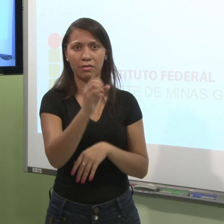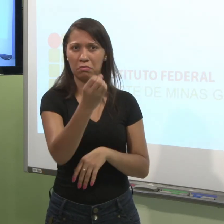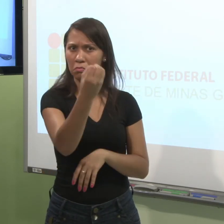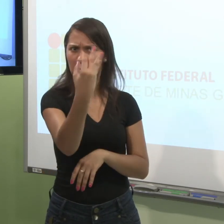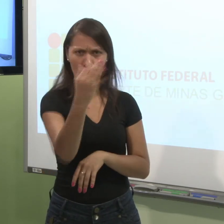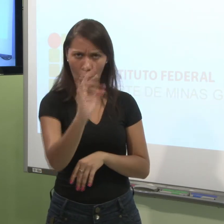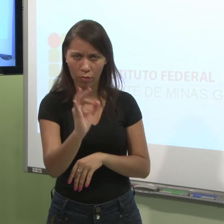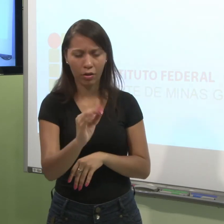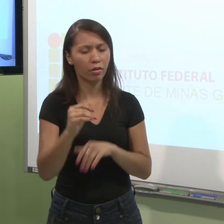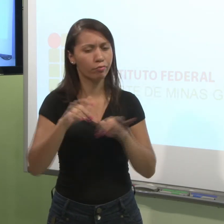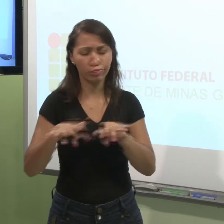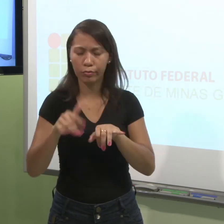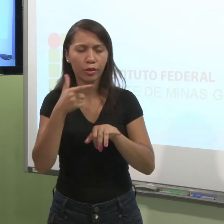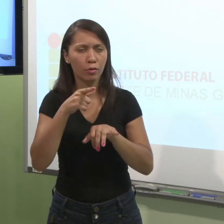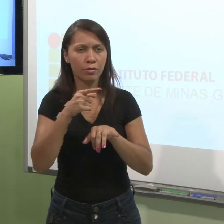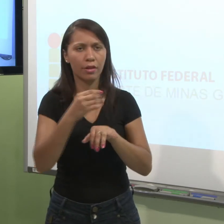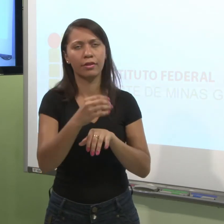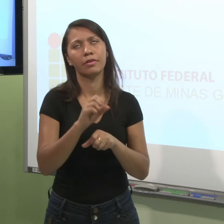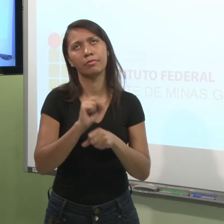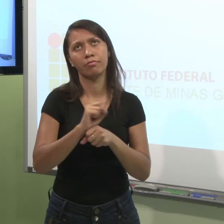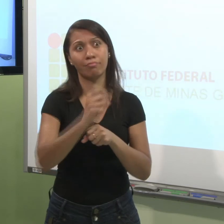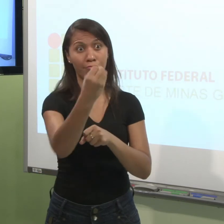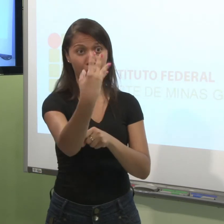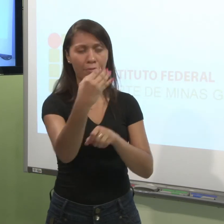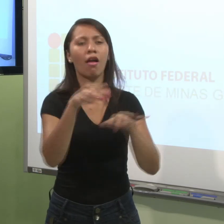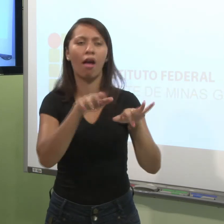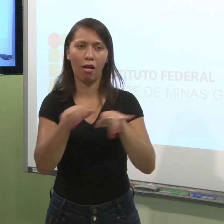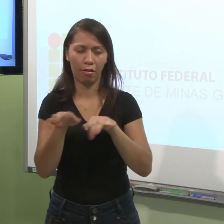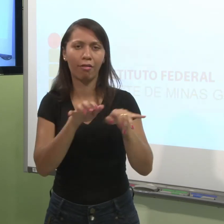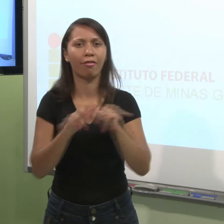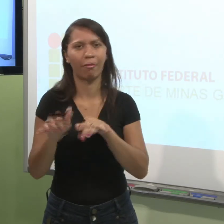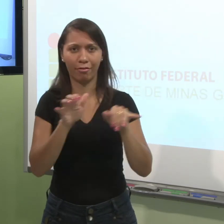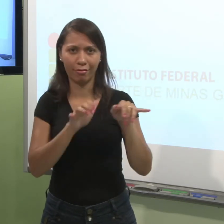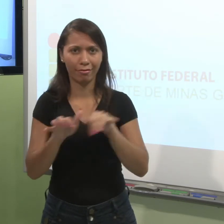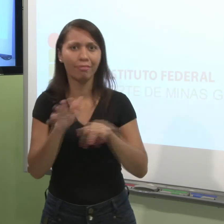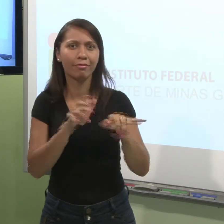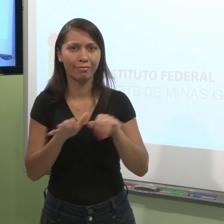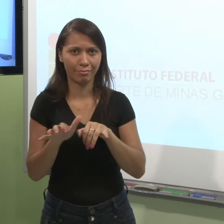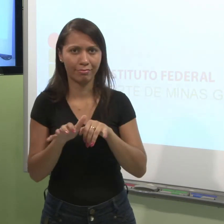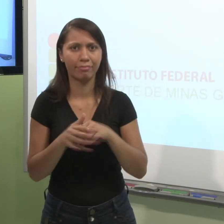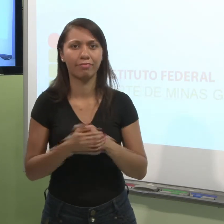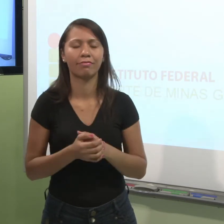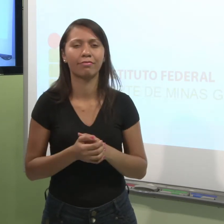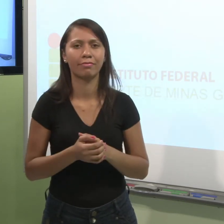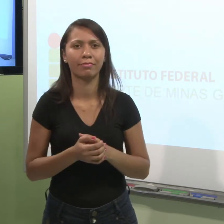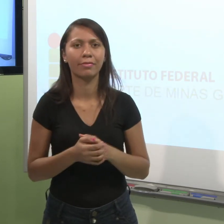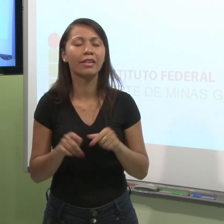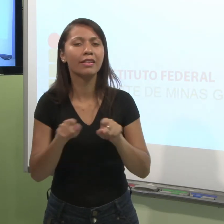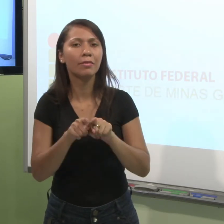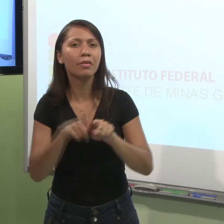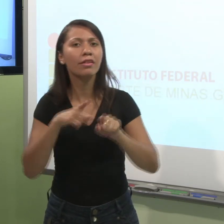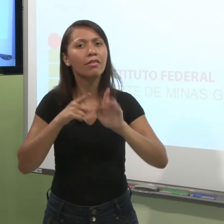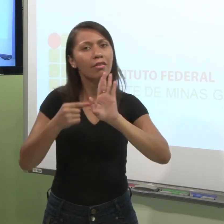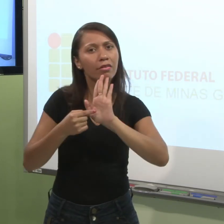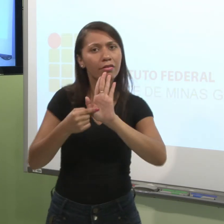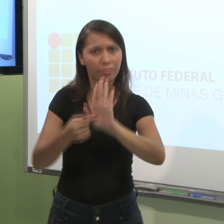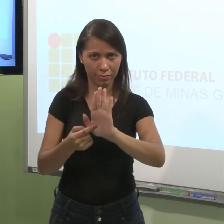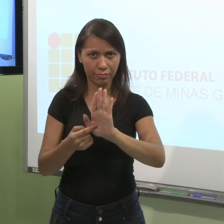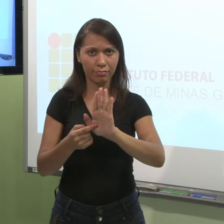pisca, não dá para digitar nada. No Excel a digitação é feita dentro da célula. Aparecendo o ponto de inserção,